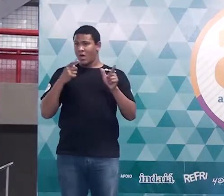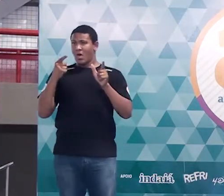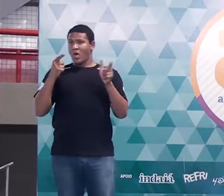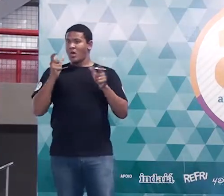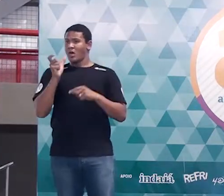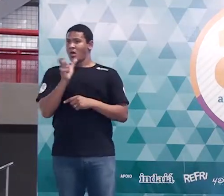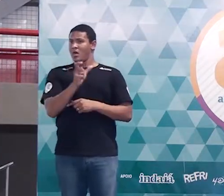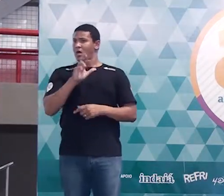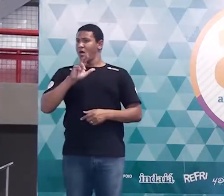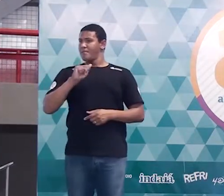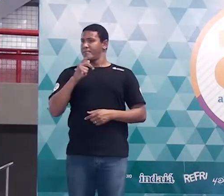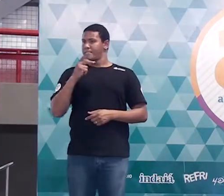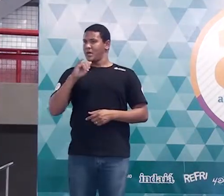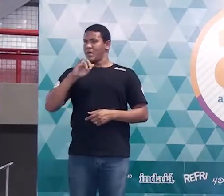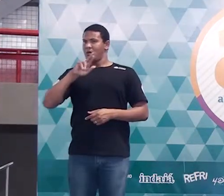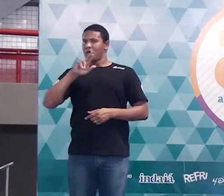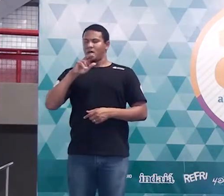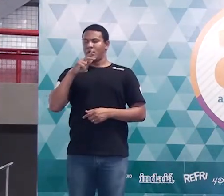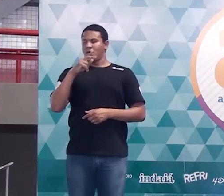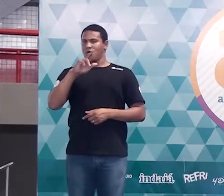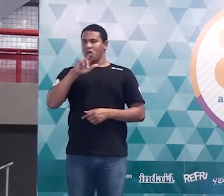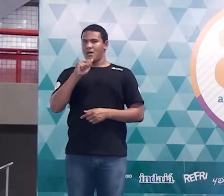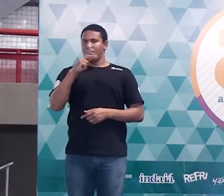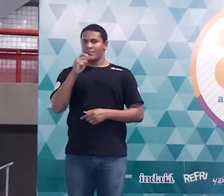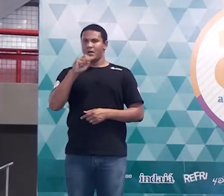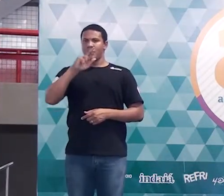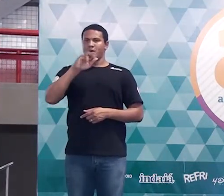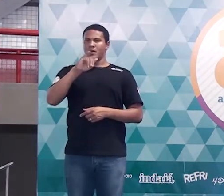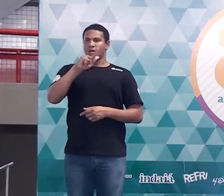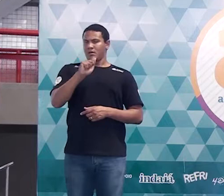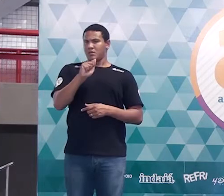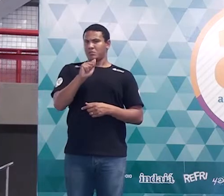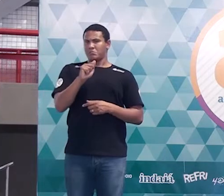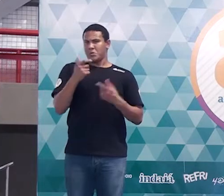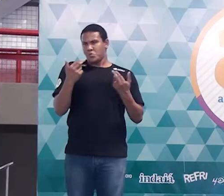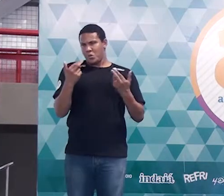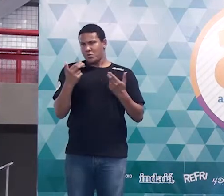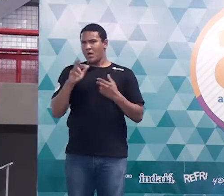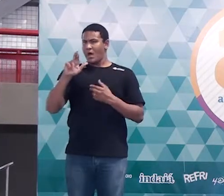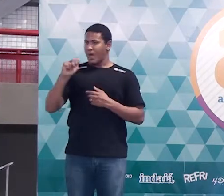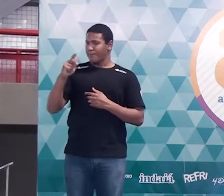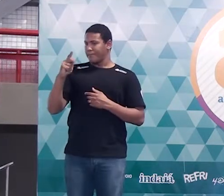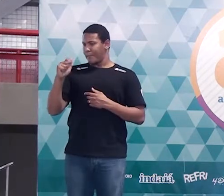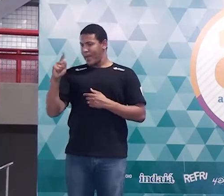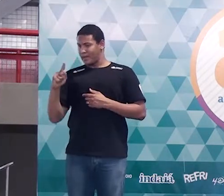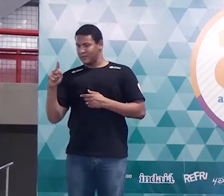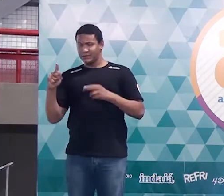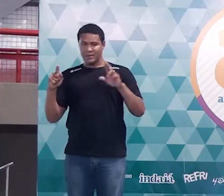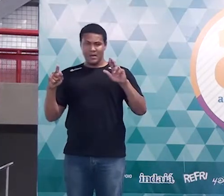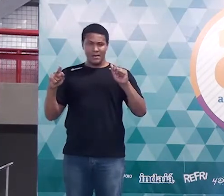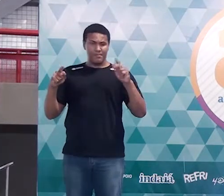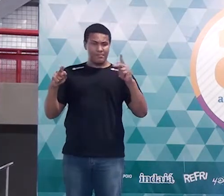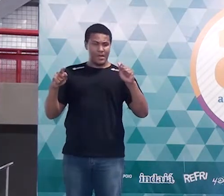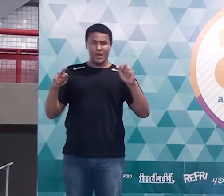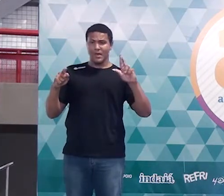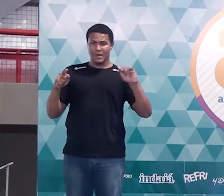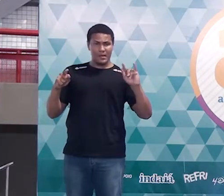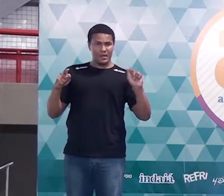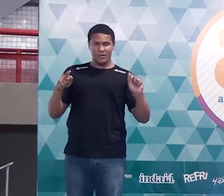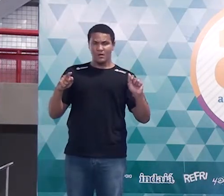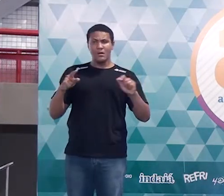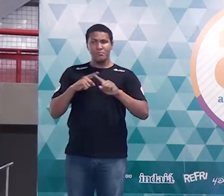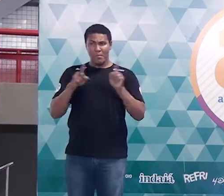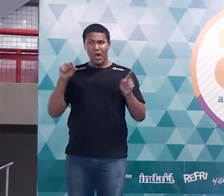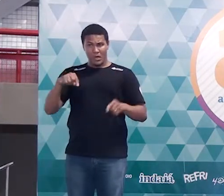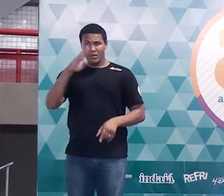é normal. Rapariga é o feminino de rapaz. Rapaz, rapariga. Mas chame aqui no Brasil uma